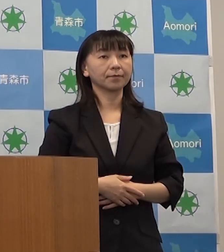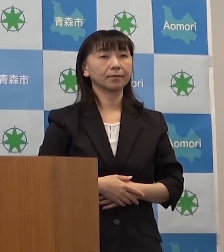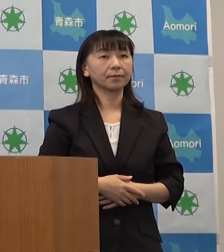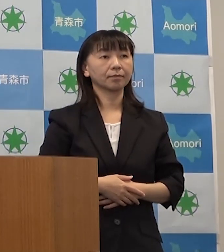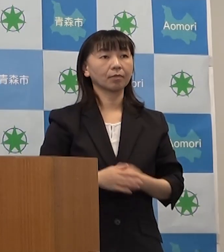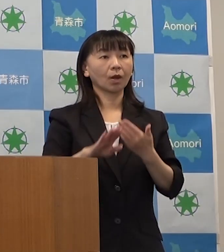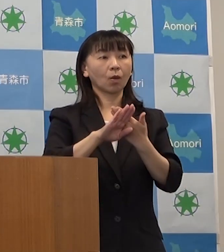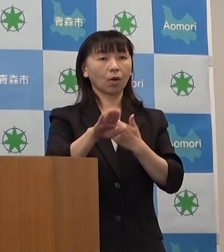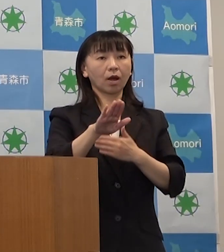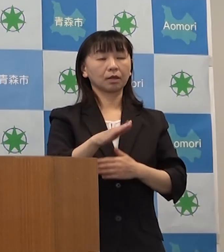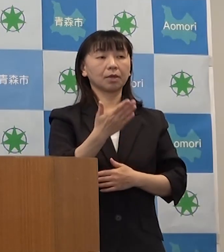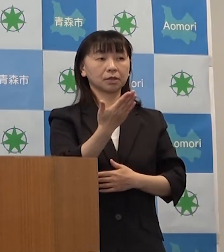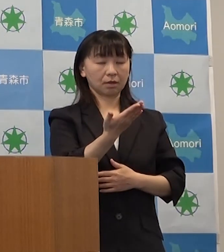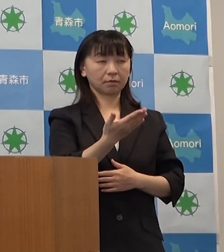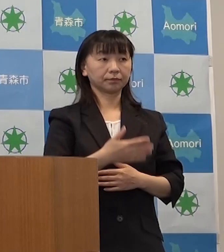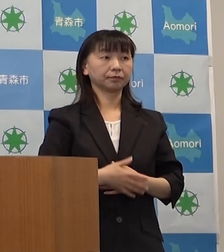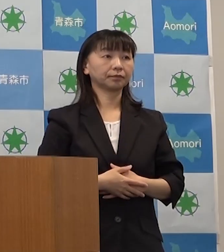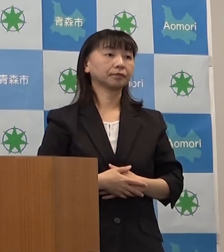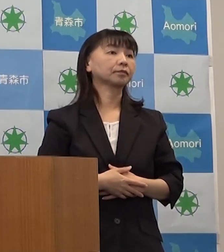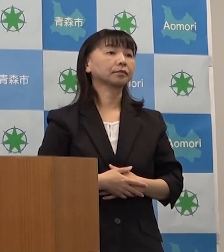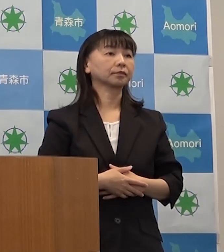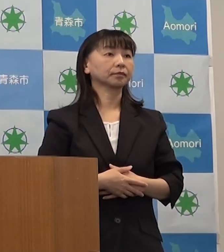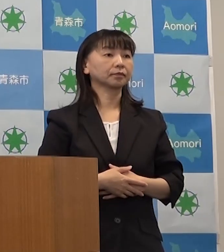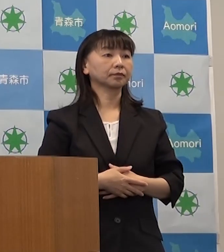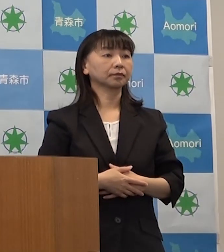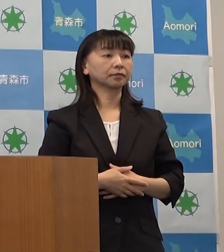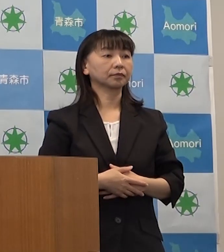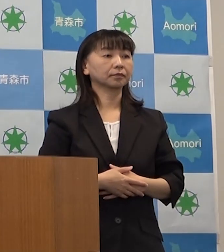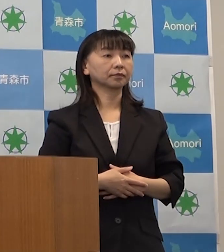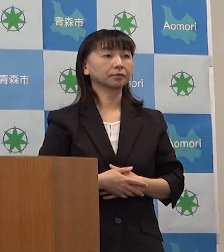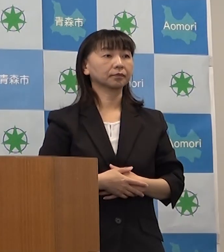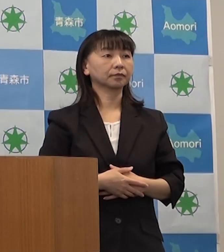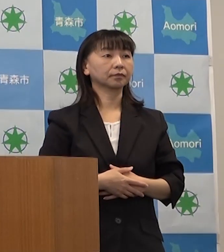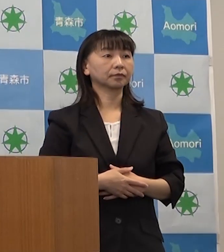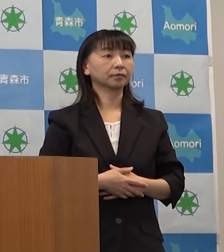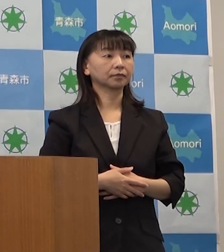ました。 はい、他に案件に関してございますか。